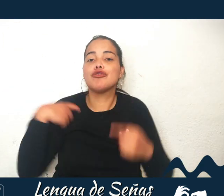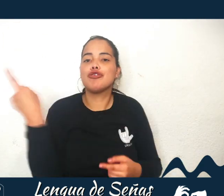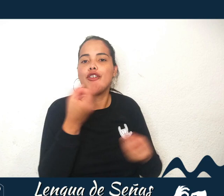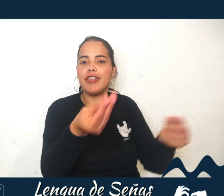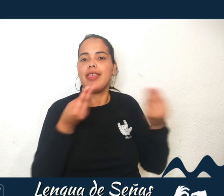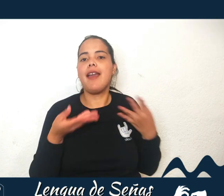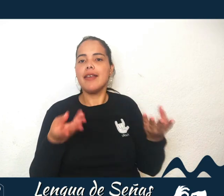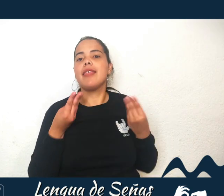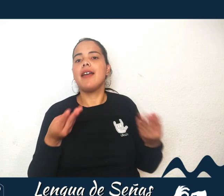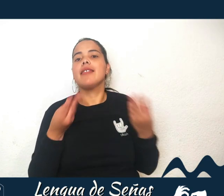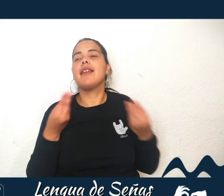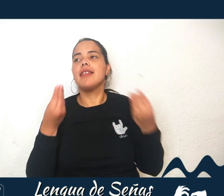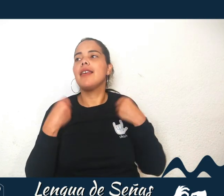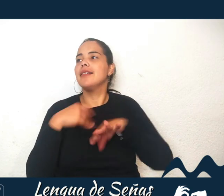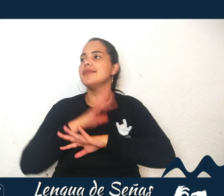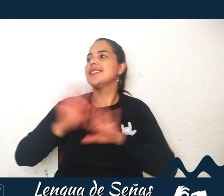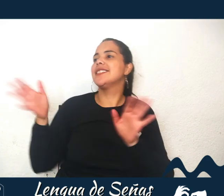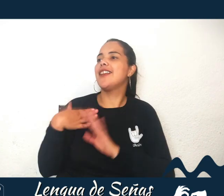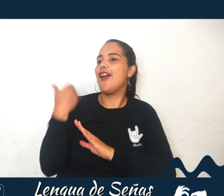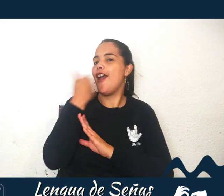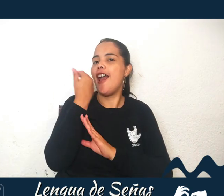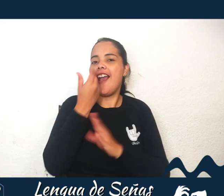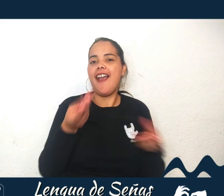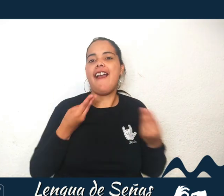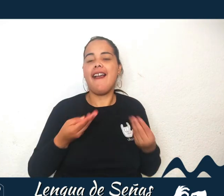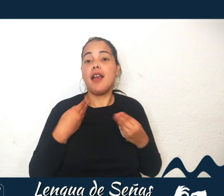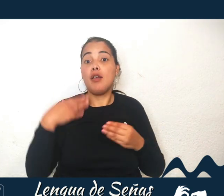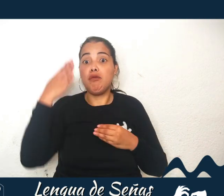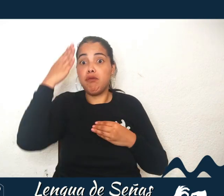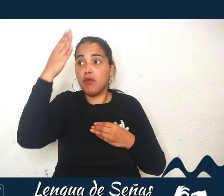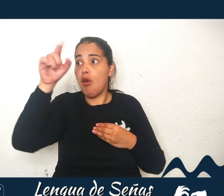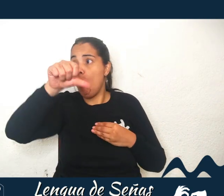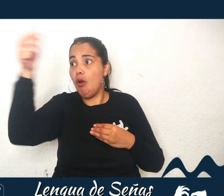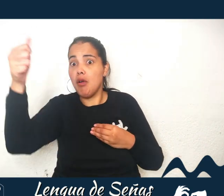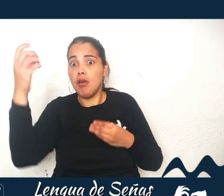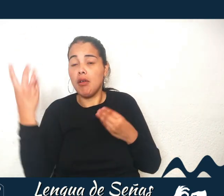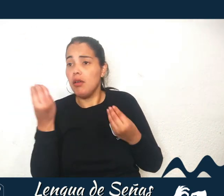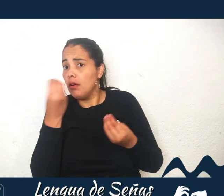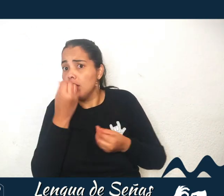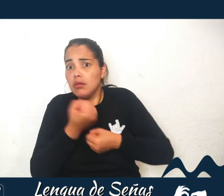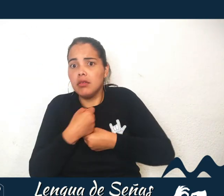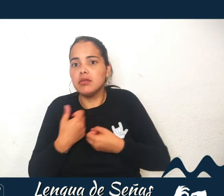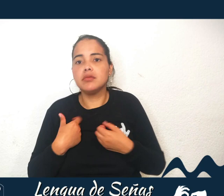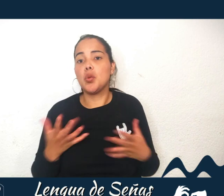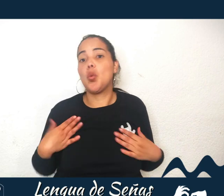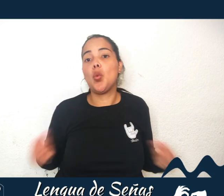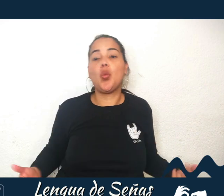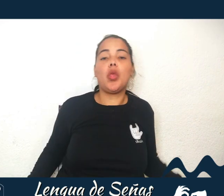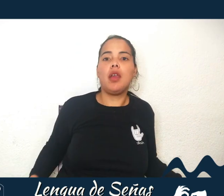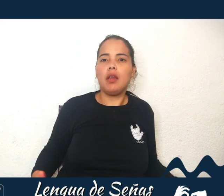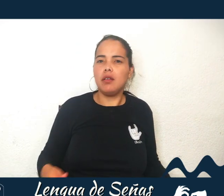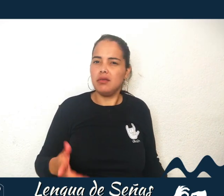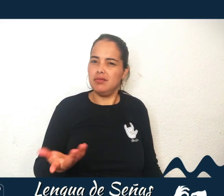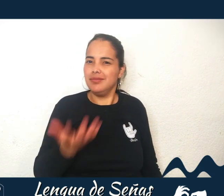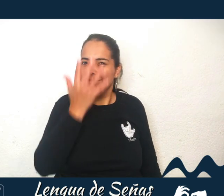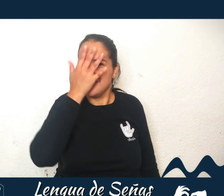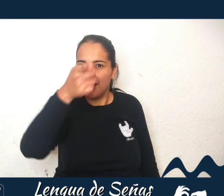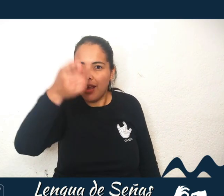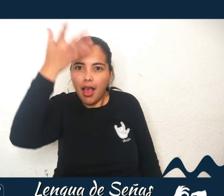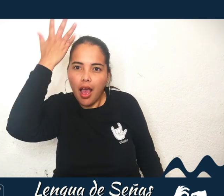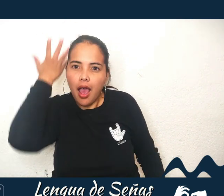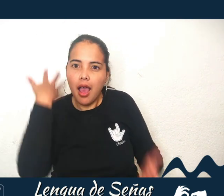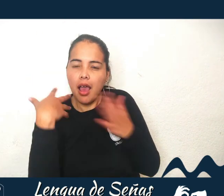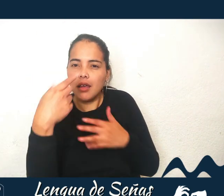y la otra persona recibe, ambas partes son testigas de la obra de Dios y de